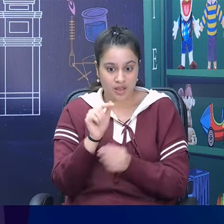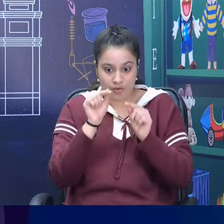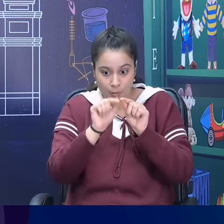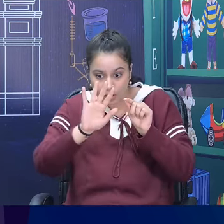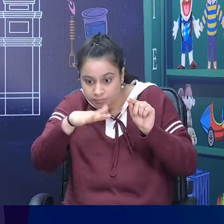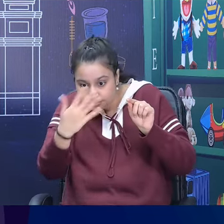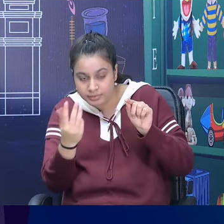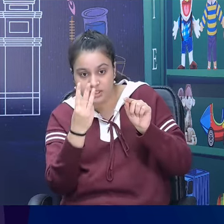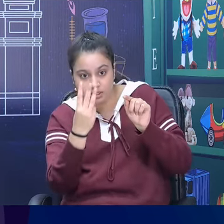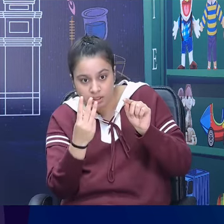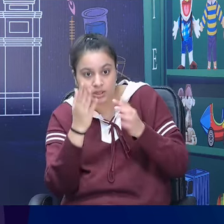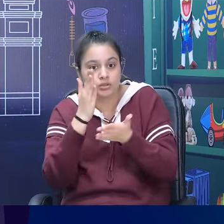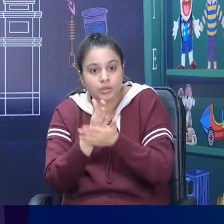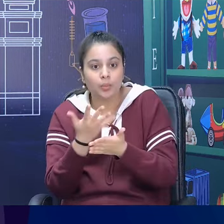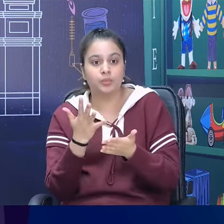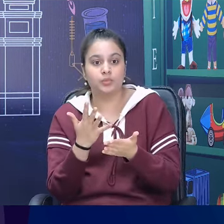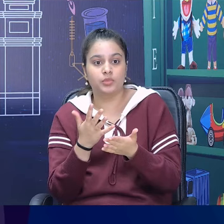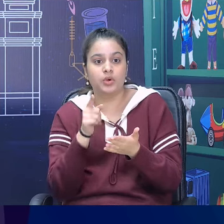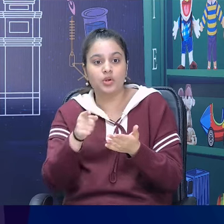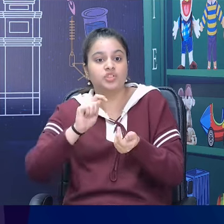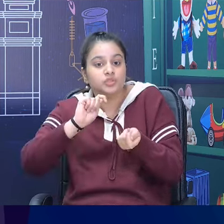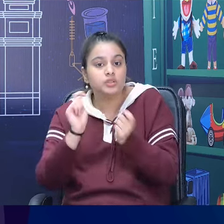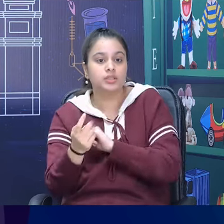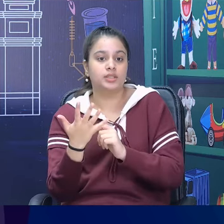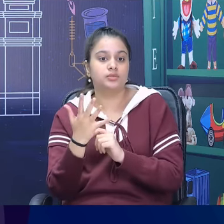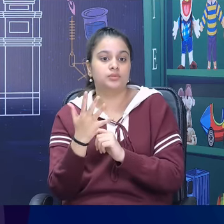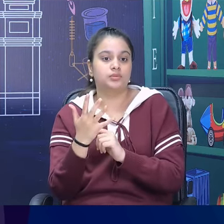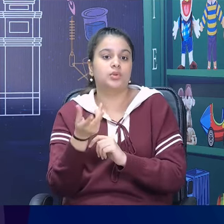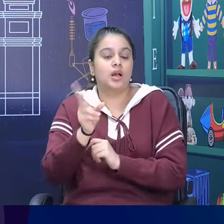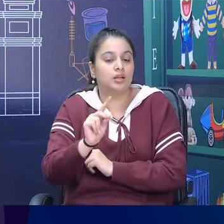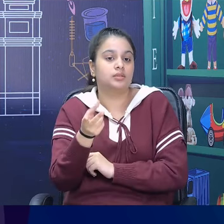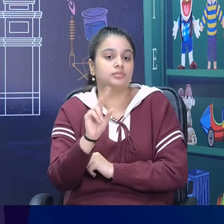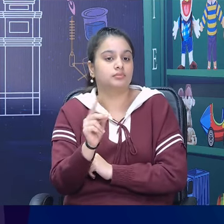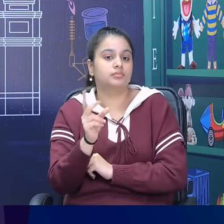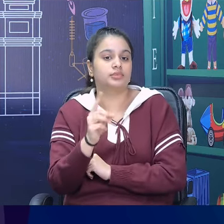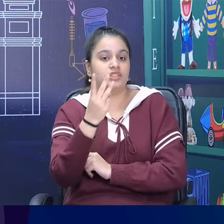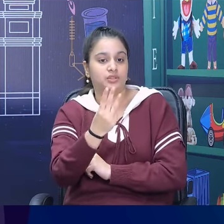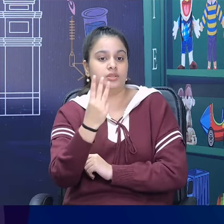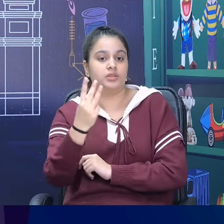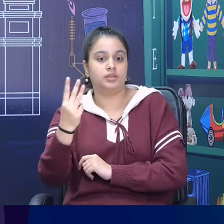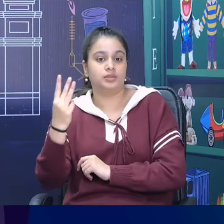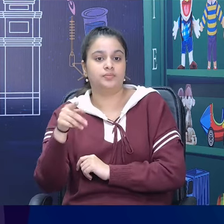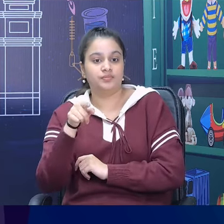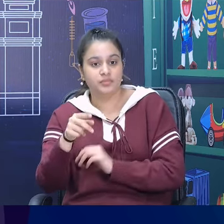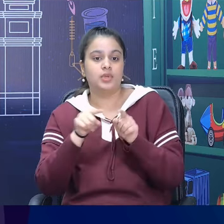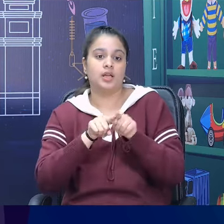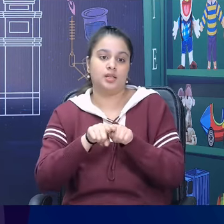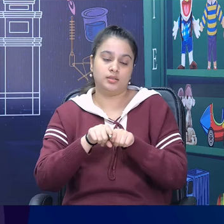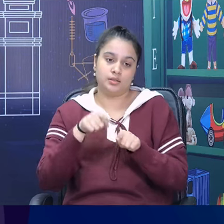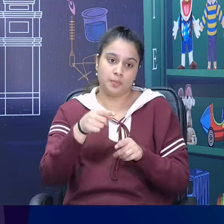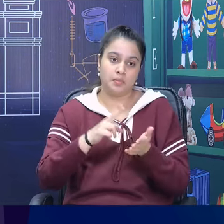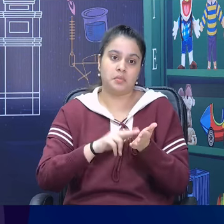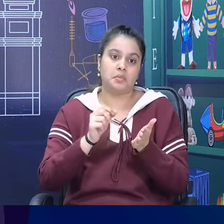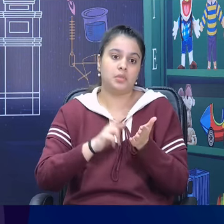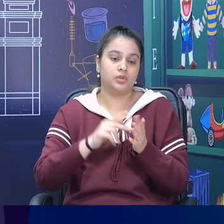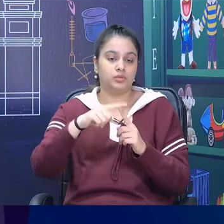तो कभी रुकता है और ना ही यह क्या है कभी जो है ये बार-बार रिपीट होता है तो इट इज अ एग्जांपल ऑफ नॉन टर्मिनेटिंग रिपीटिंग